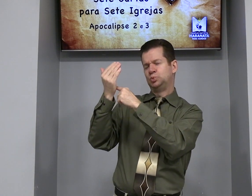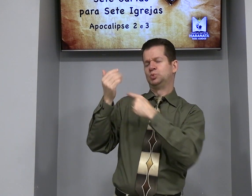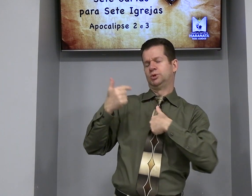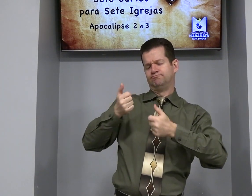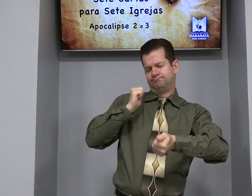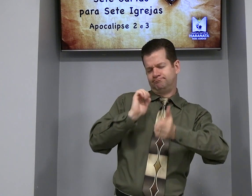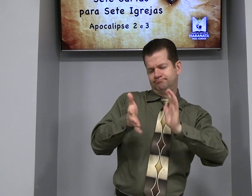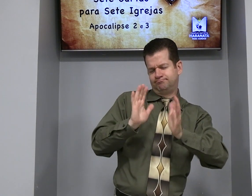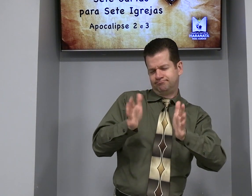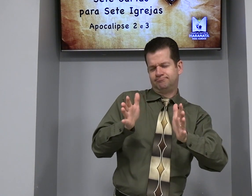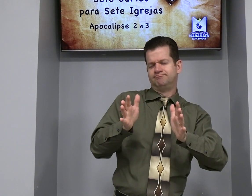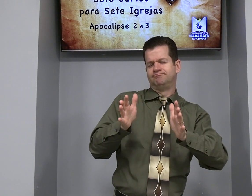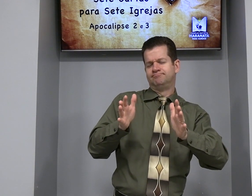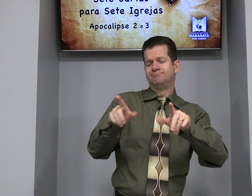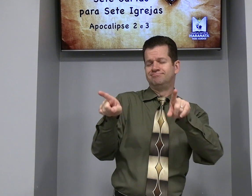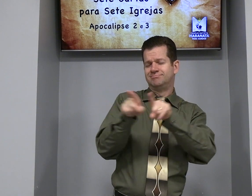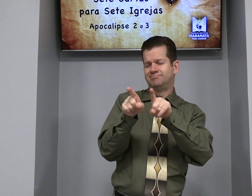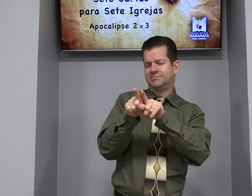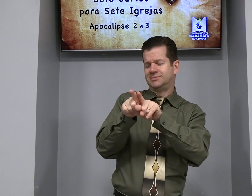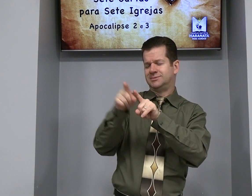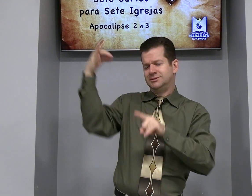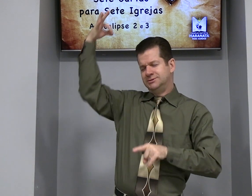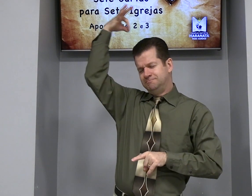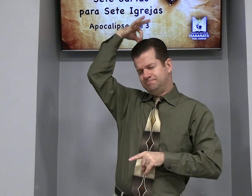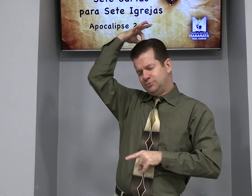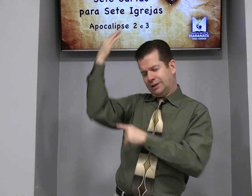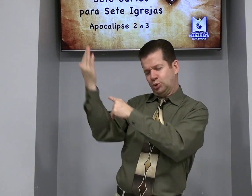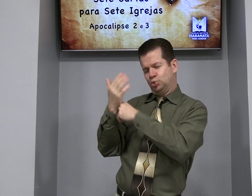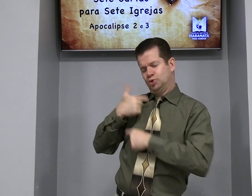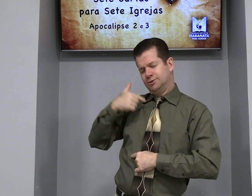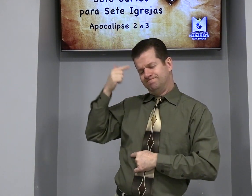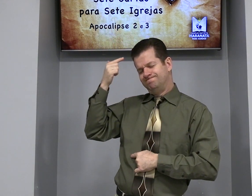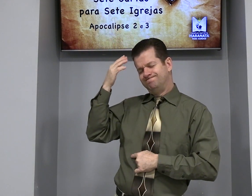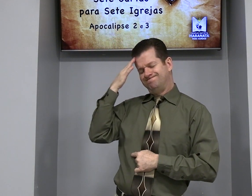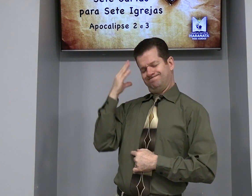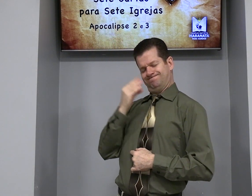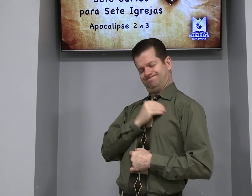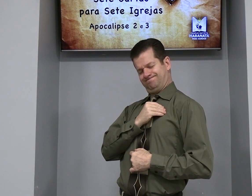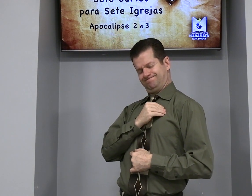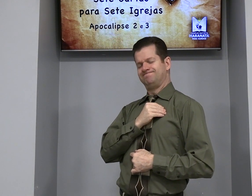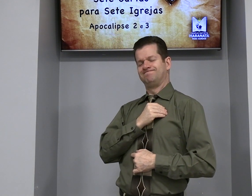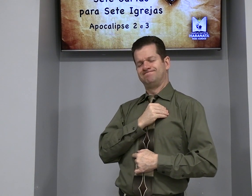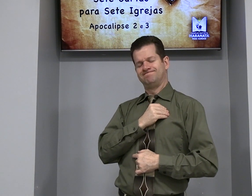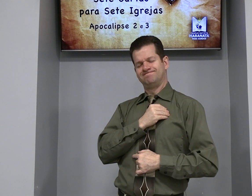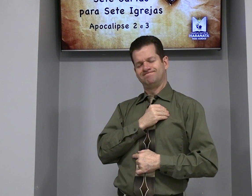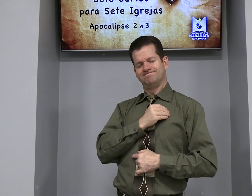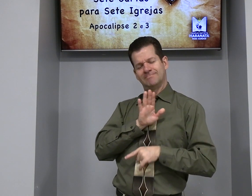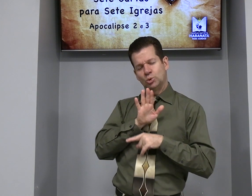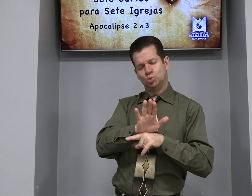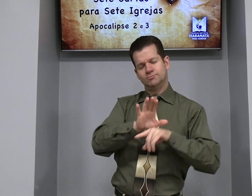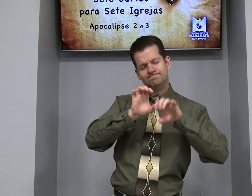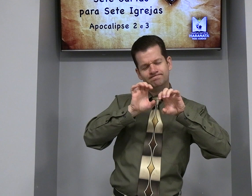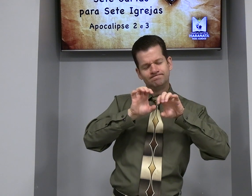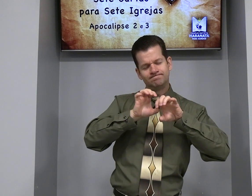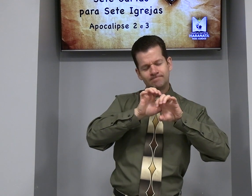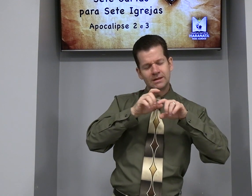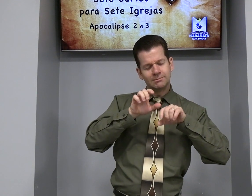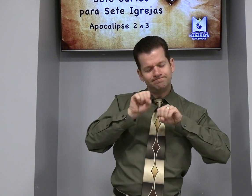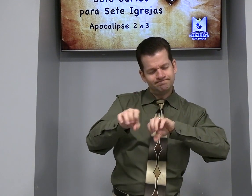Apocalipse. Me ajude com libras e enche-me com o Espírito e me dá sabedoria.